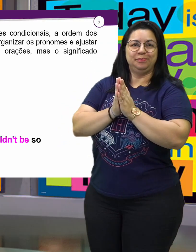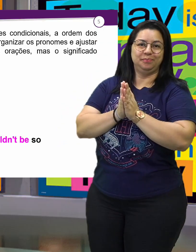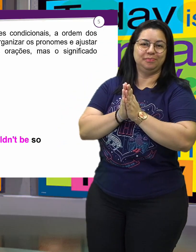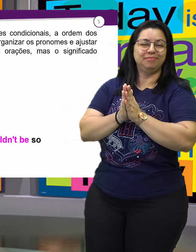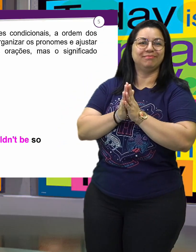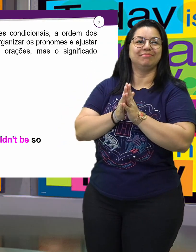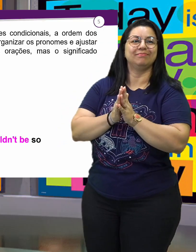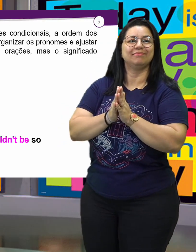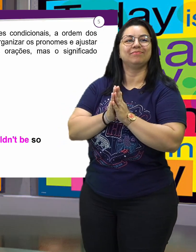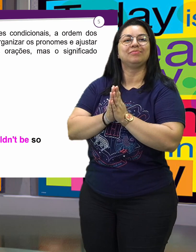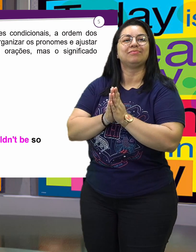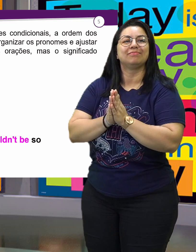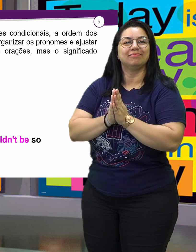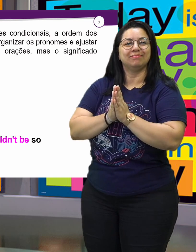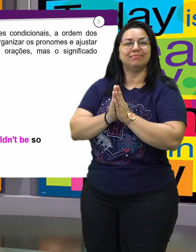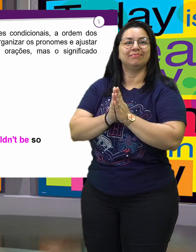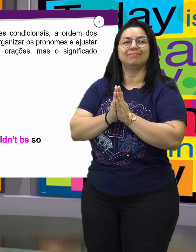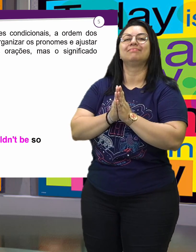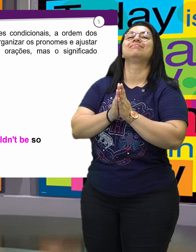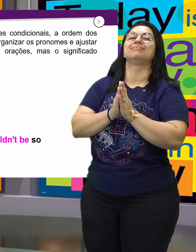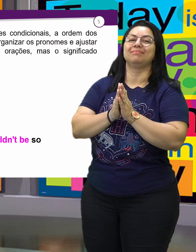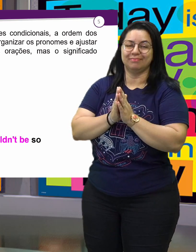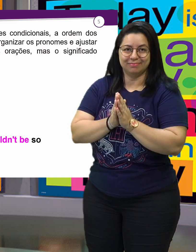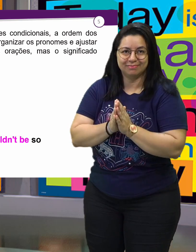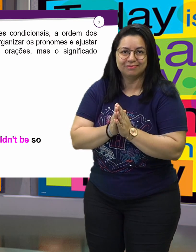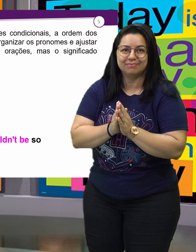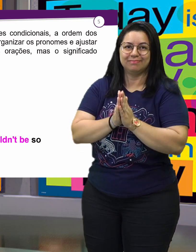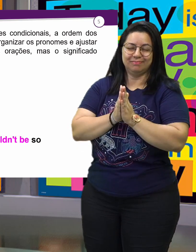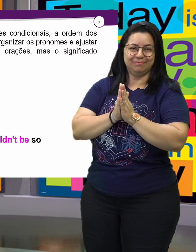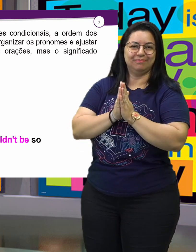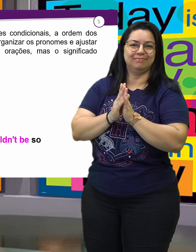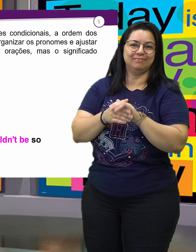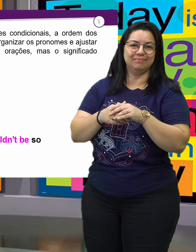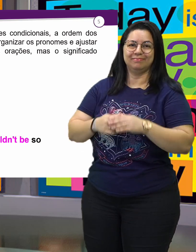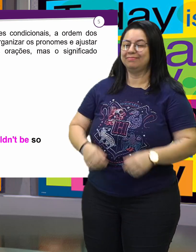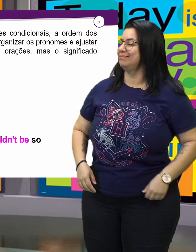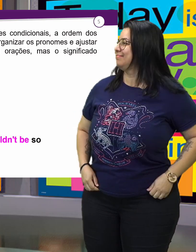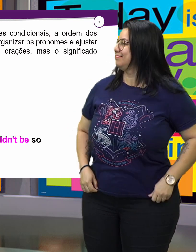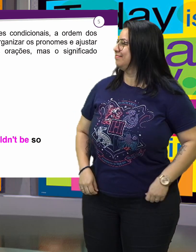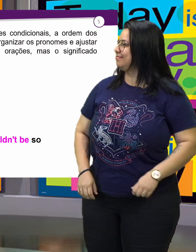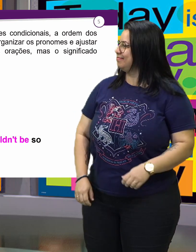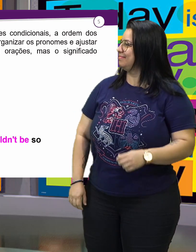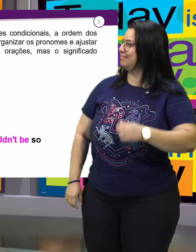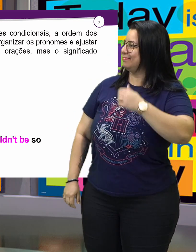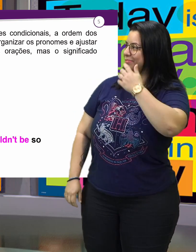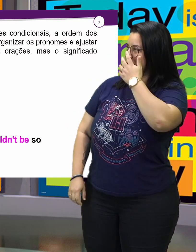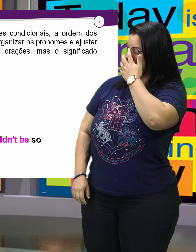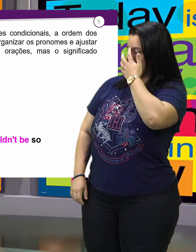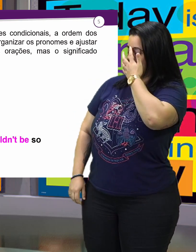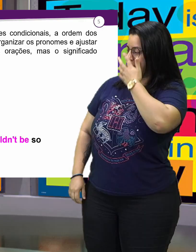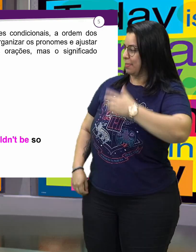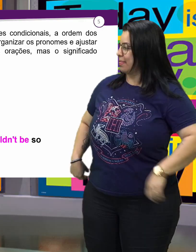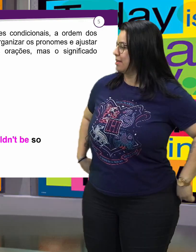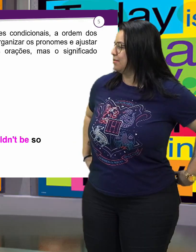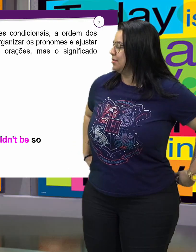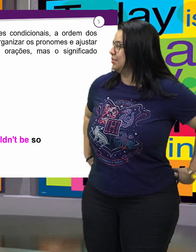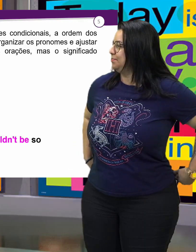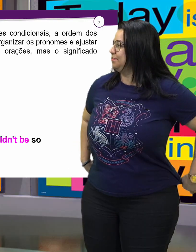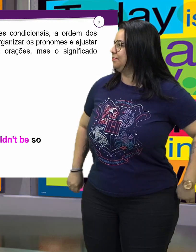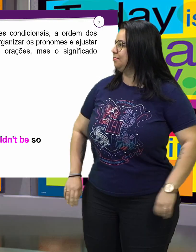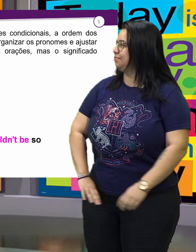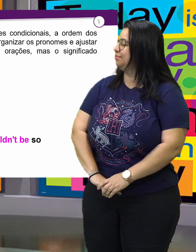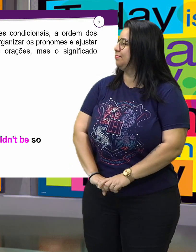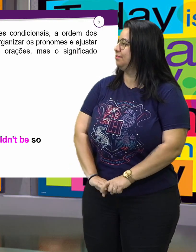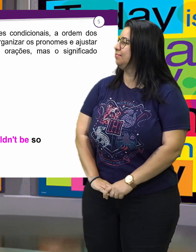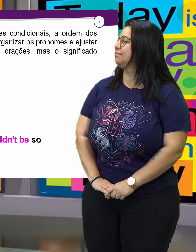várias frases. E aí, falando também ainda de second conditional, e falando sobre aquela situação que eu comentei lá na outra aula, o que acontece? Ó,